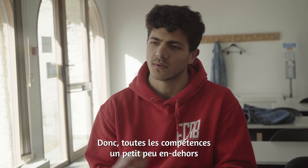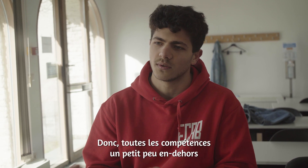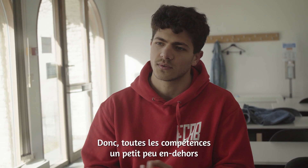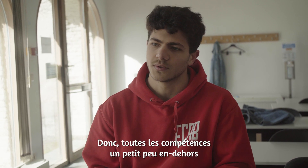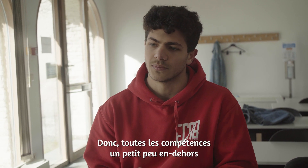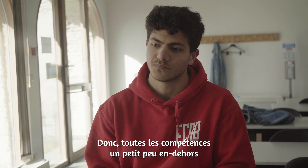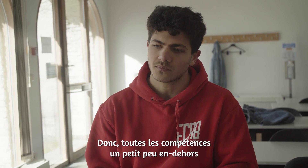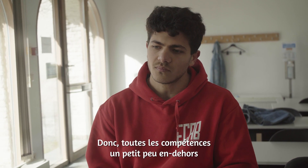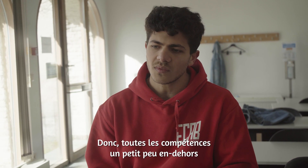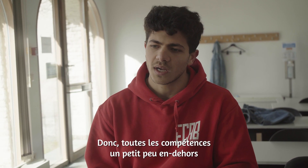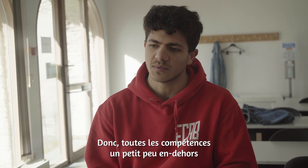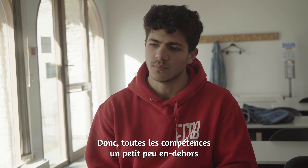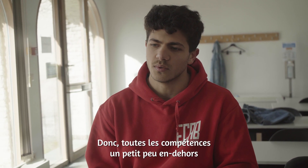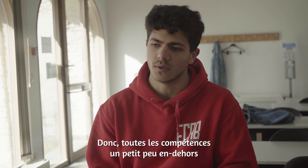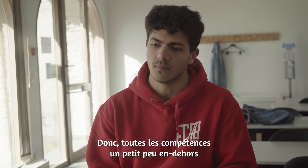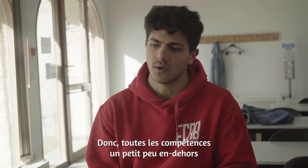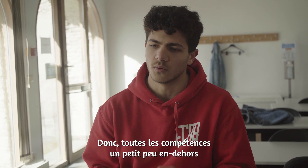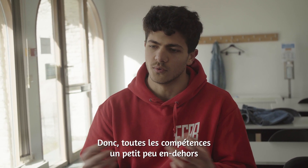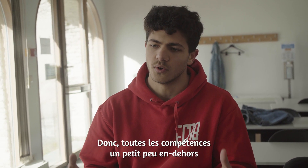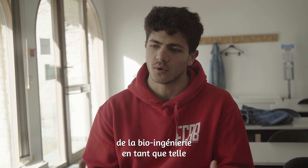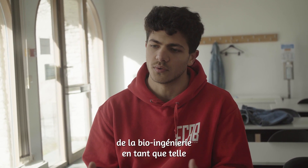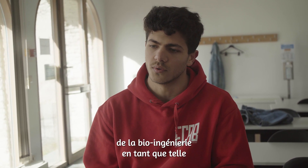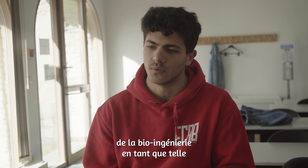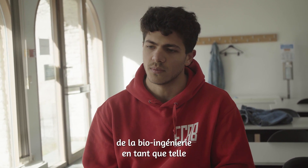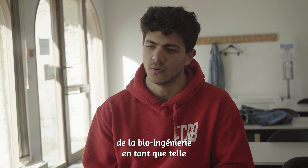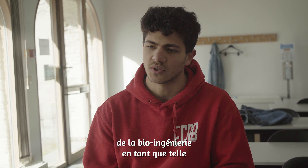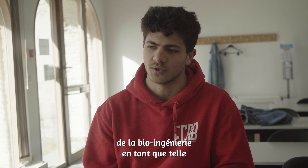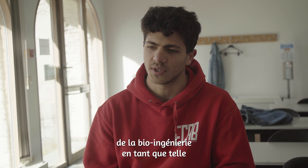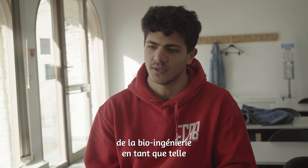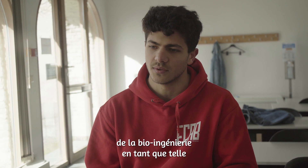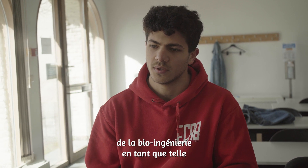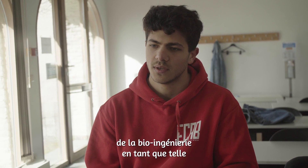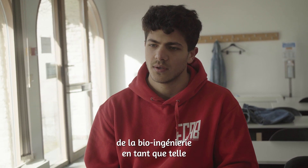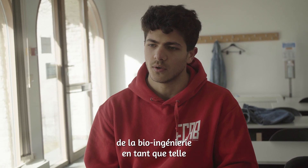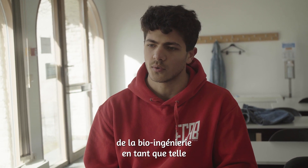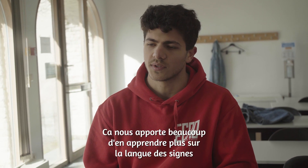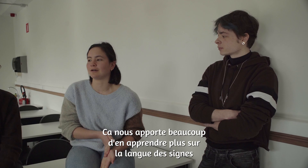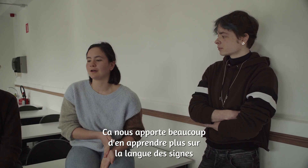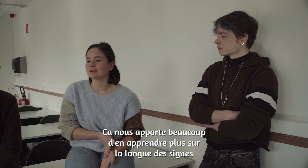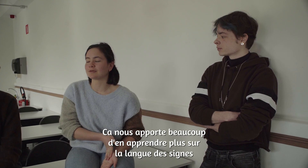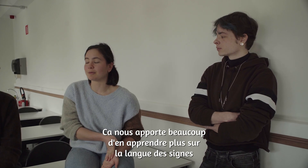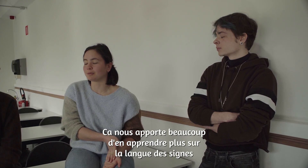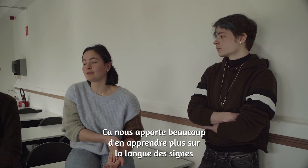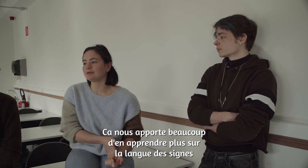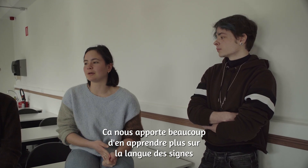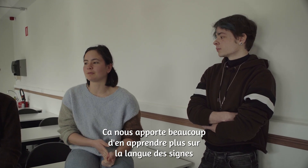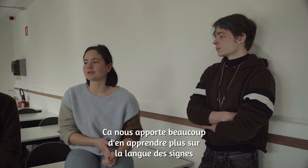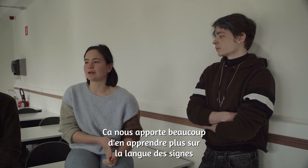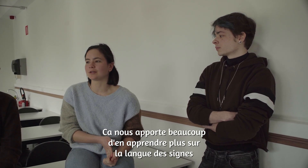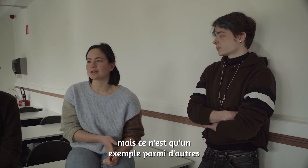compétences un petit peu en dehors de la bio-ingénierie en tant que telle. Ça nous apporte beaucoup, on apprend plus sur la langue des signes, mais c'est